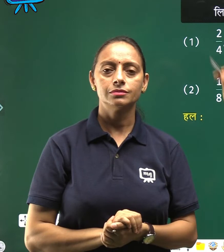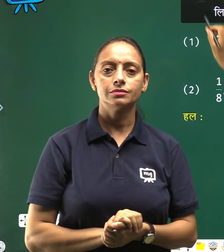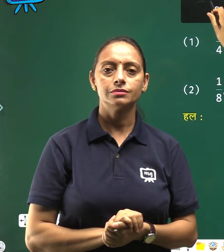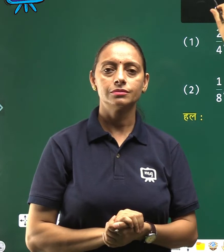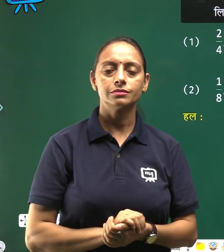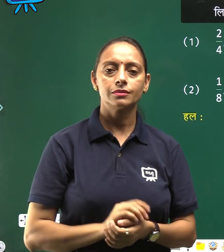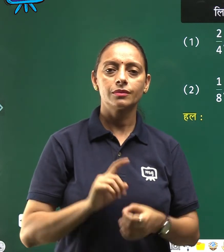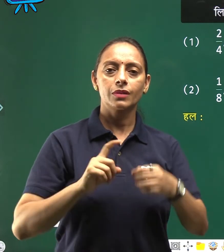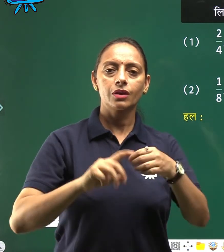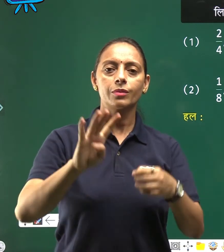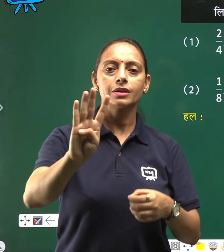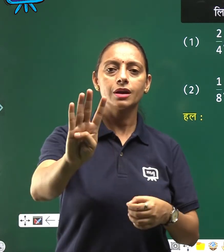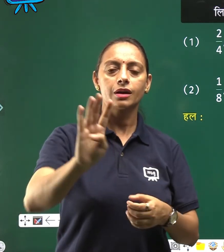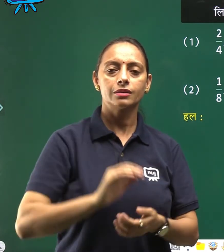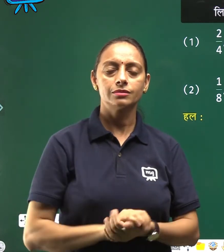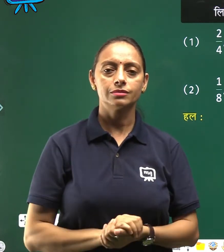प्रश्न नंबर चार,